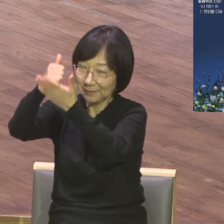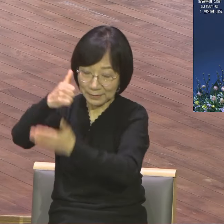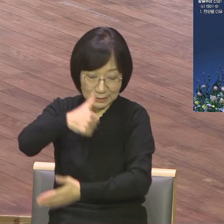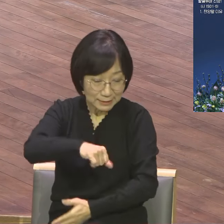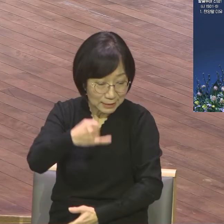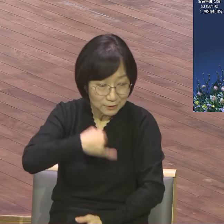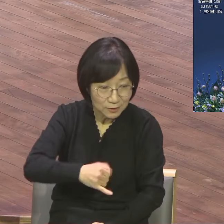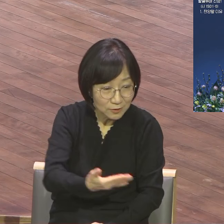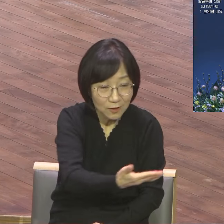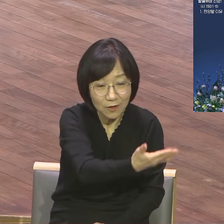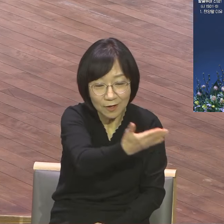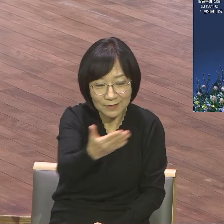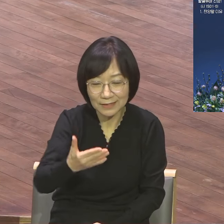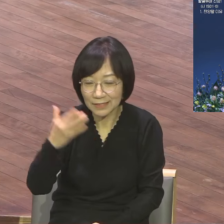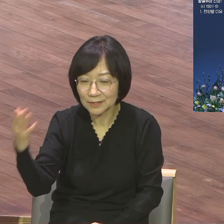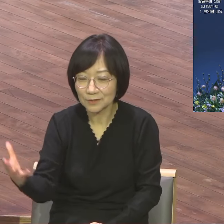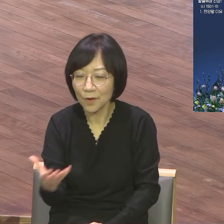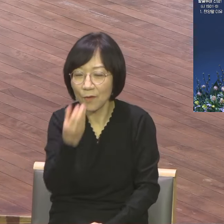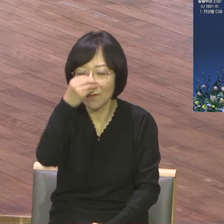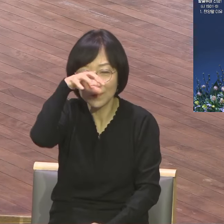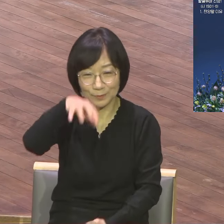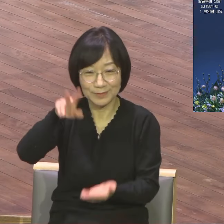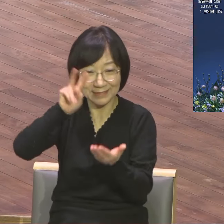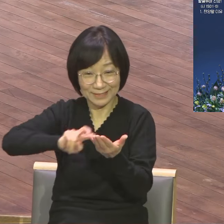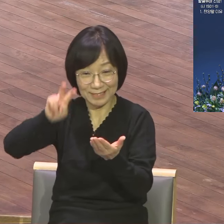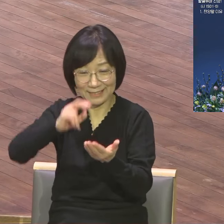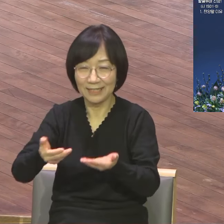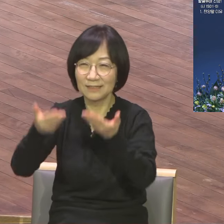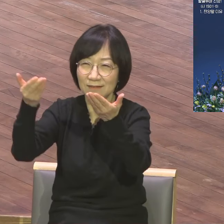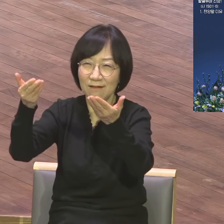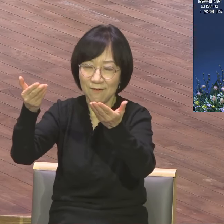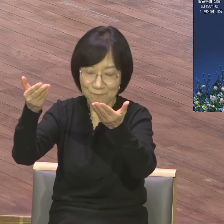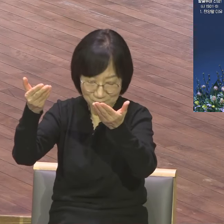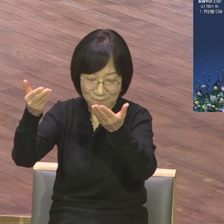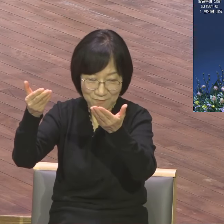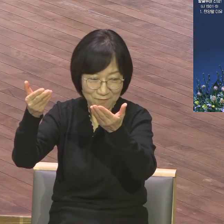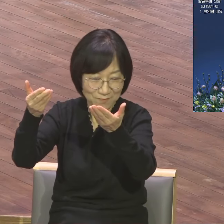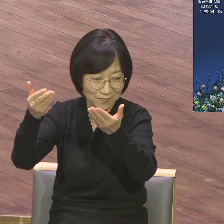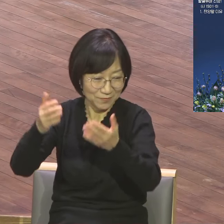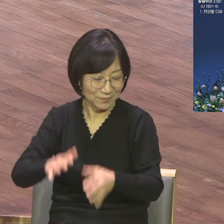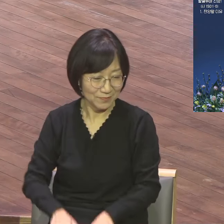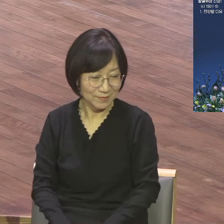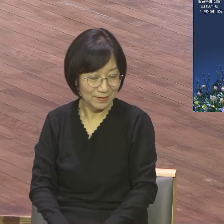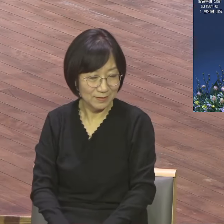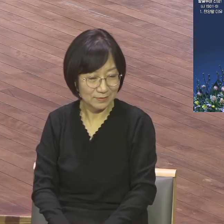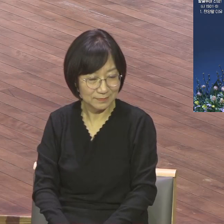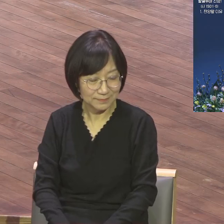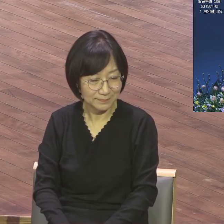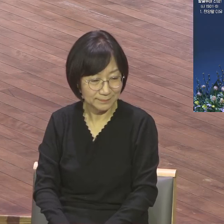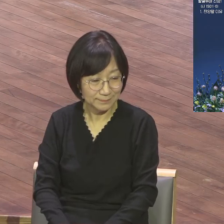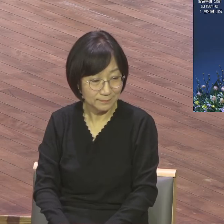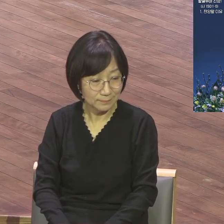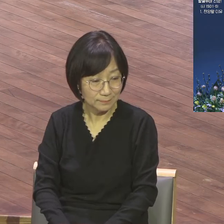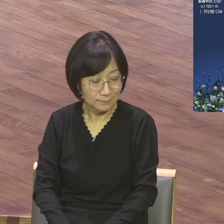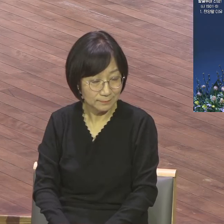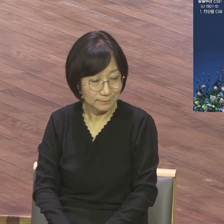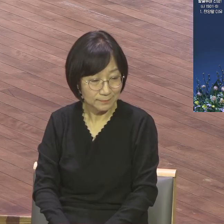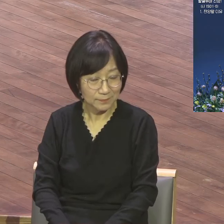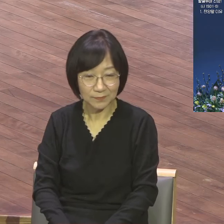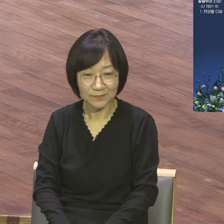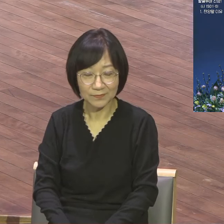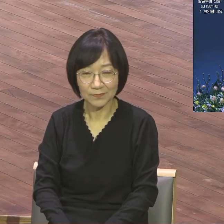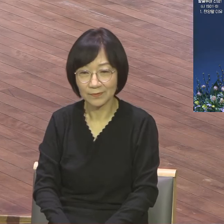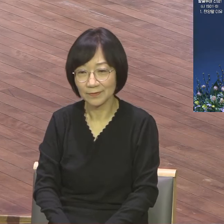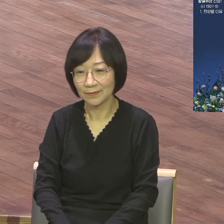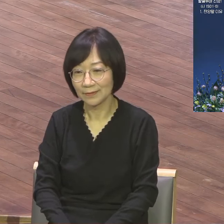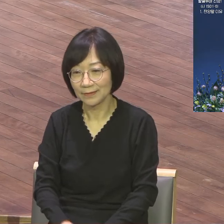찬양하고 그의 권능으로 궁창에서 그를 찬양하라고 고백을 하고 있습니다. 이것은 이제 한마디로 말하면 삶의